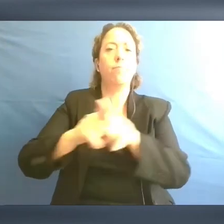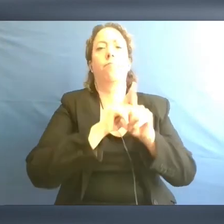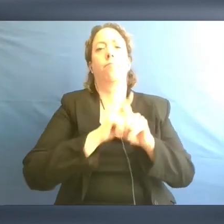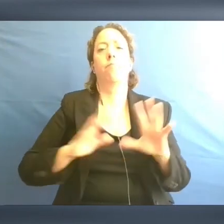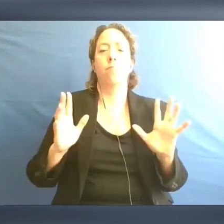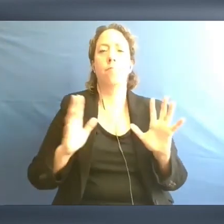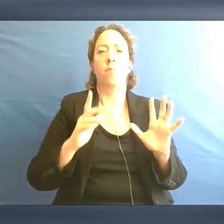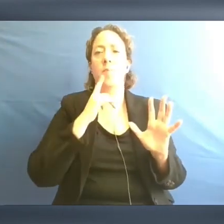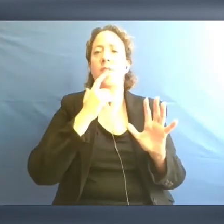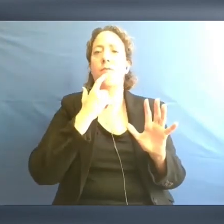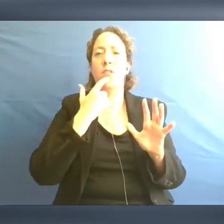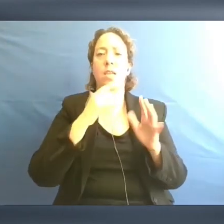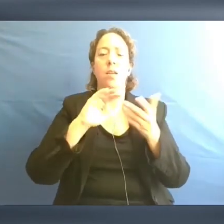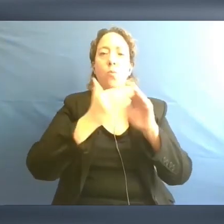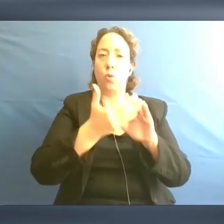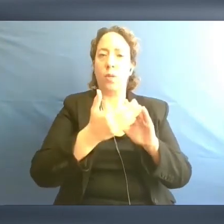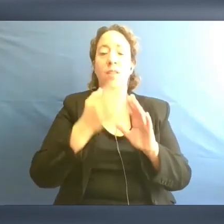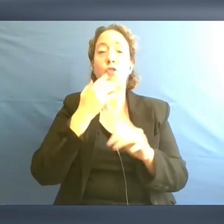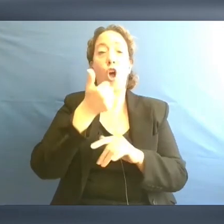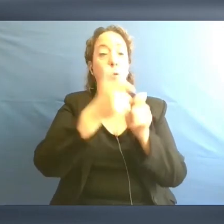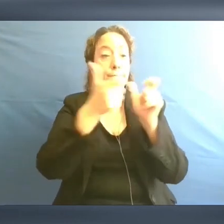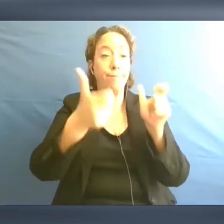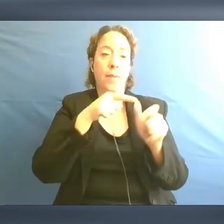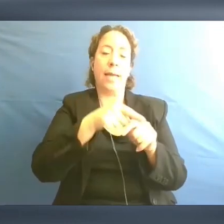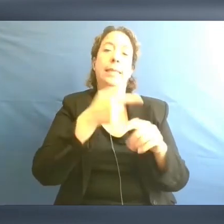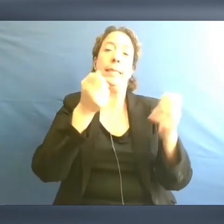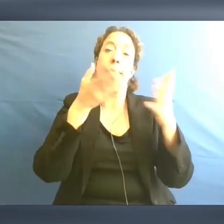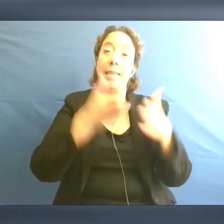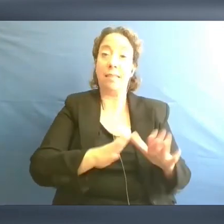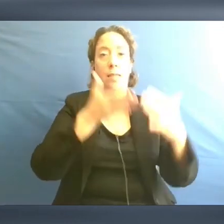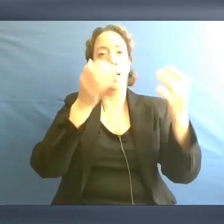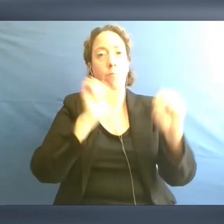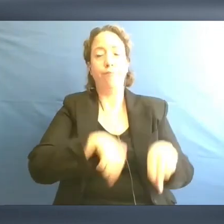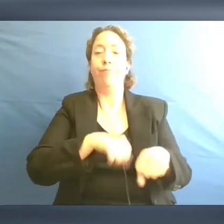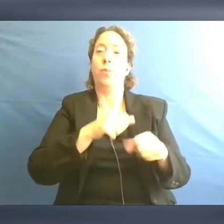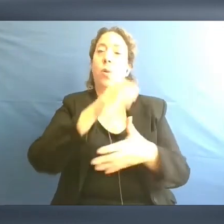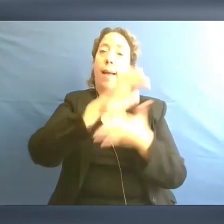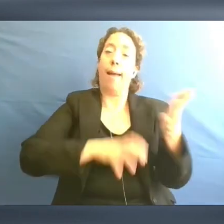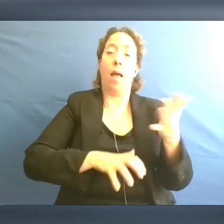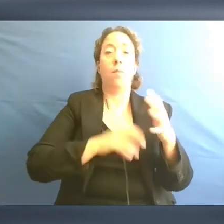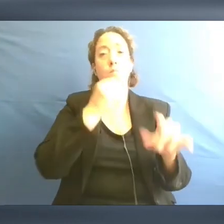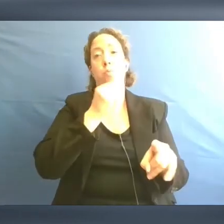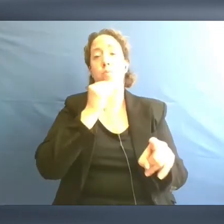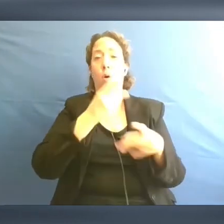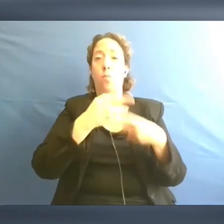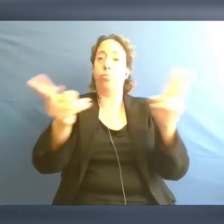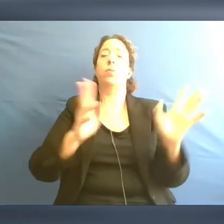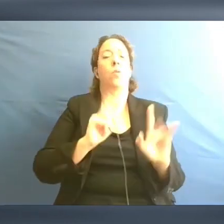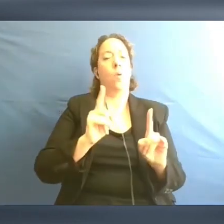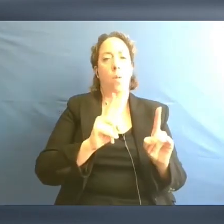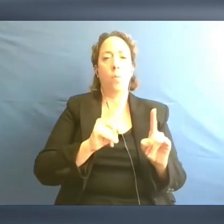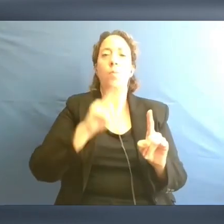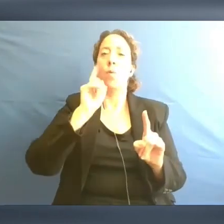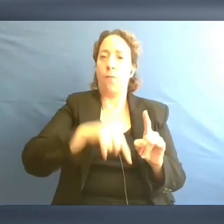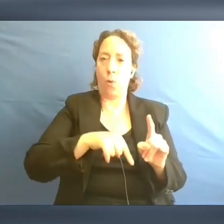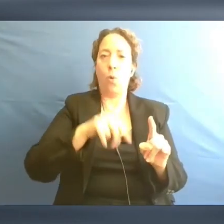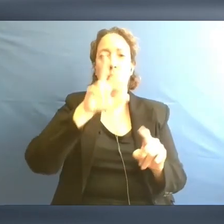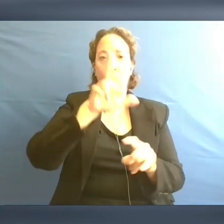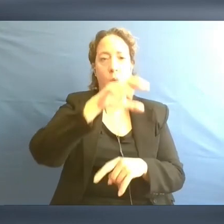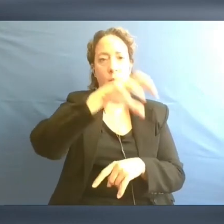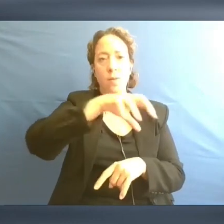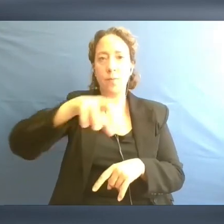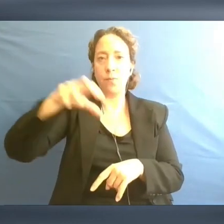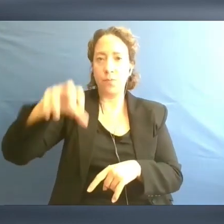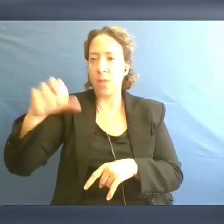exemple que SiteImprove ne peut pas tout seul dans son coin écrire une règle et l'avoir publiée dans WCAG. Il faut qu'on obtienne l'accord